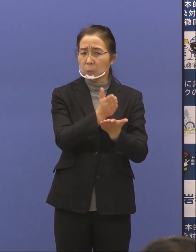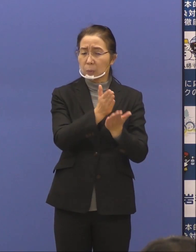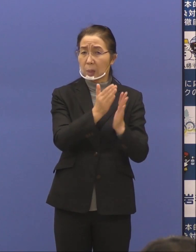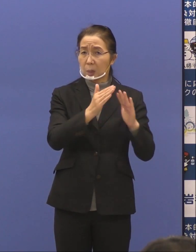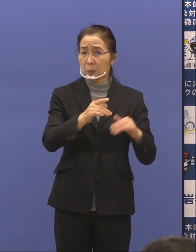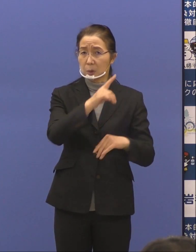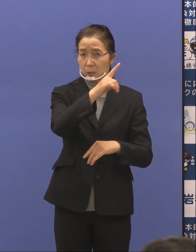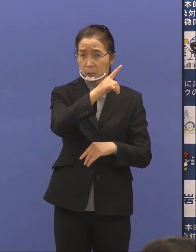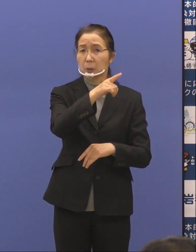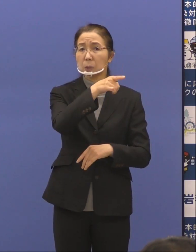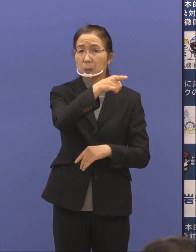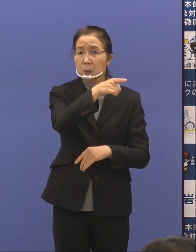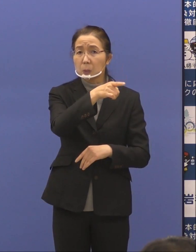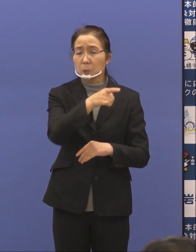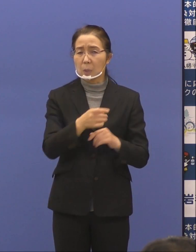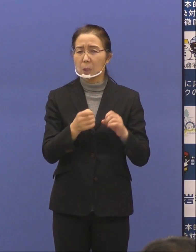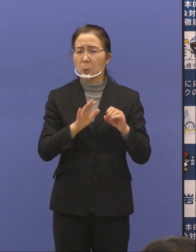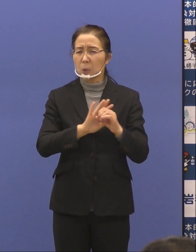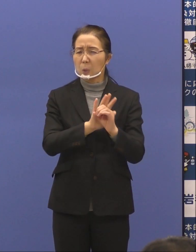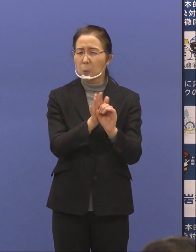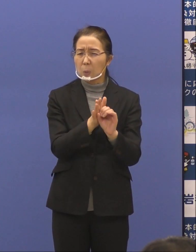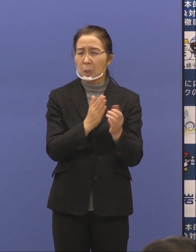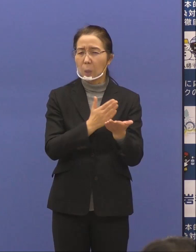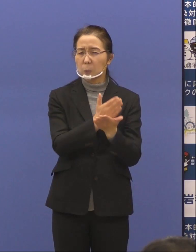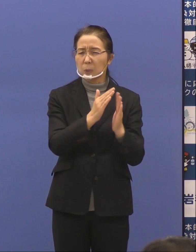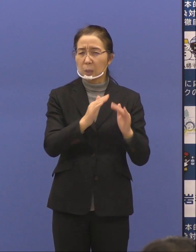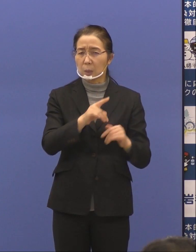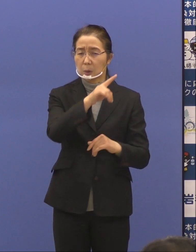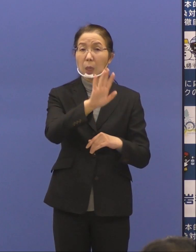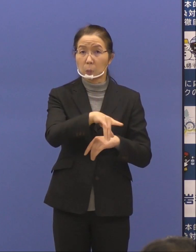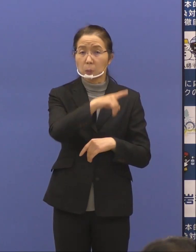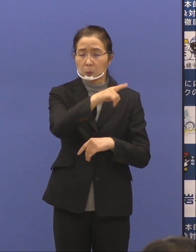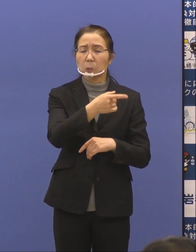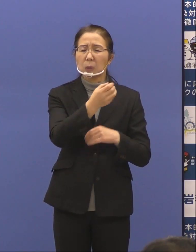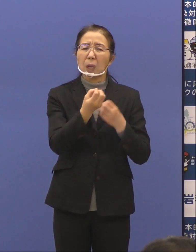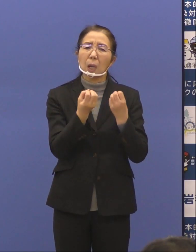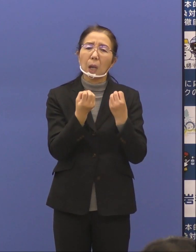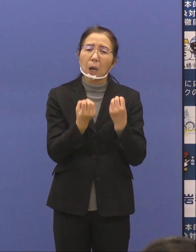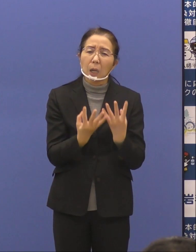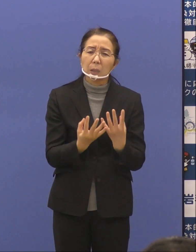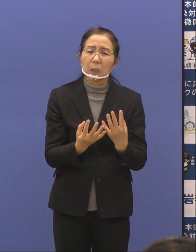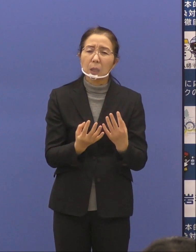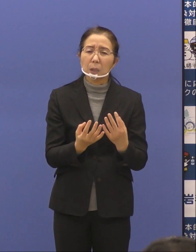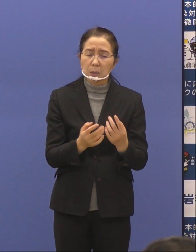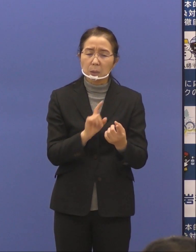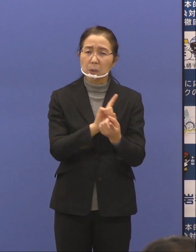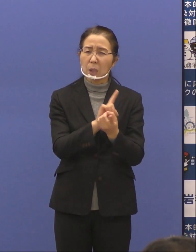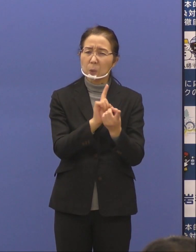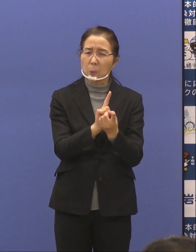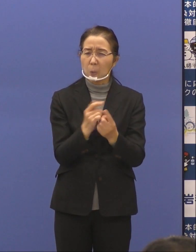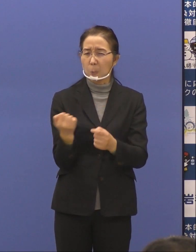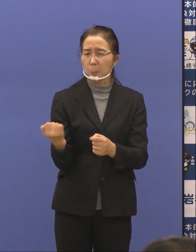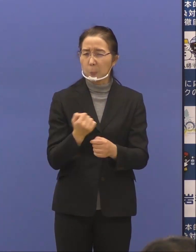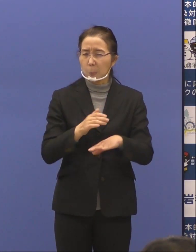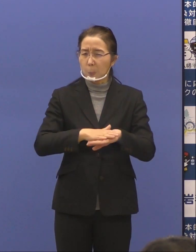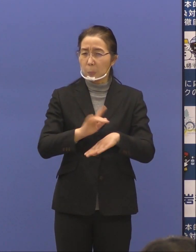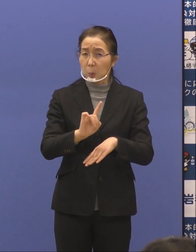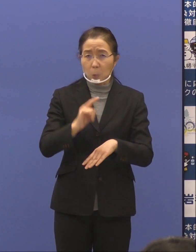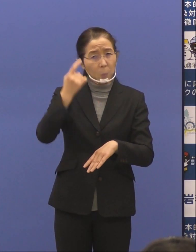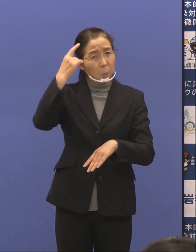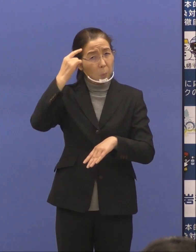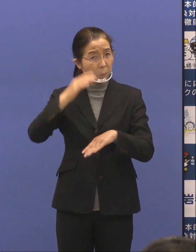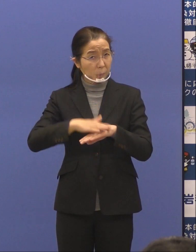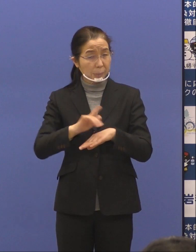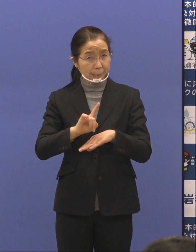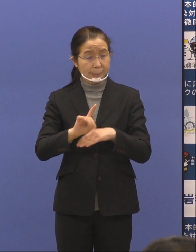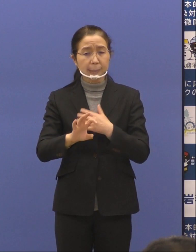ですね、新型コロナウイルスの分科会で新たなその対応強化策というものが示されました。都道府県